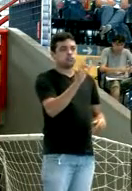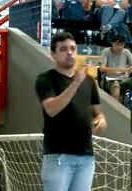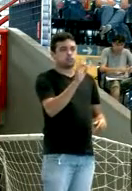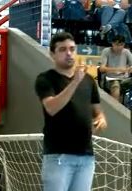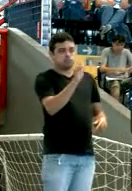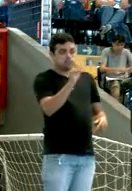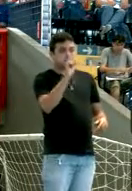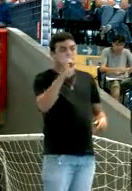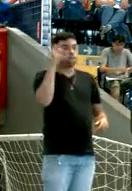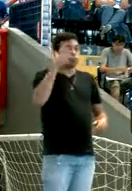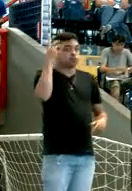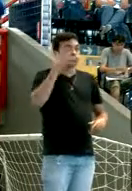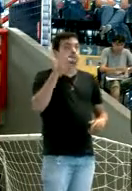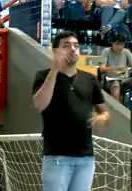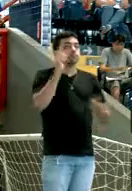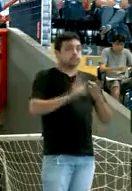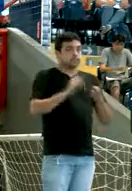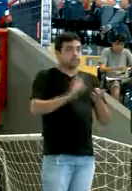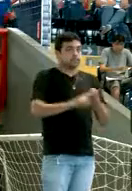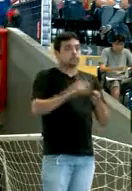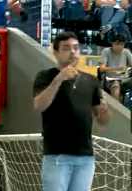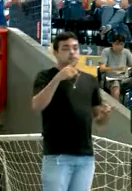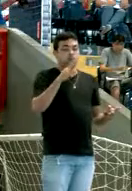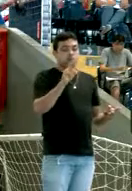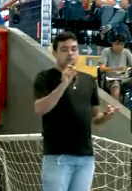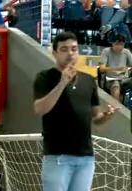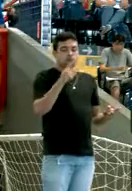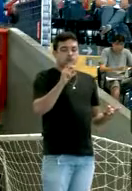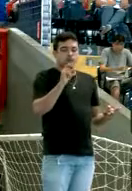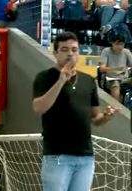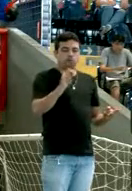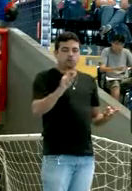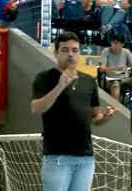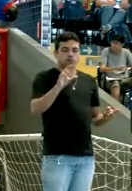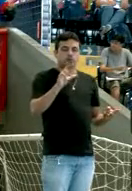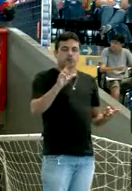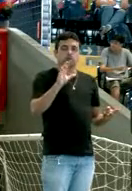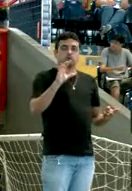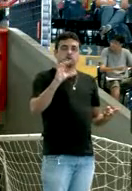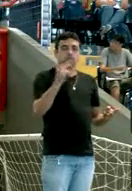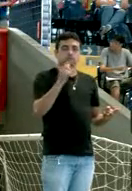musicais, e mais tarde as pornochanchadas.